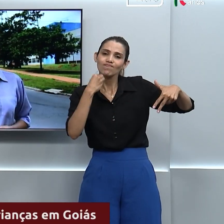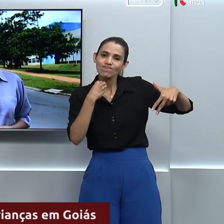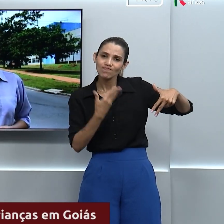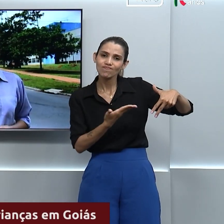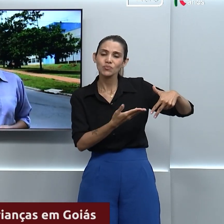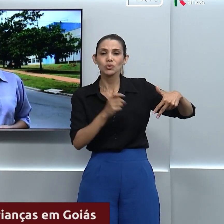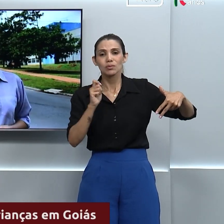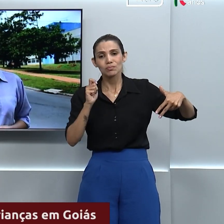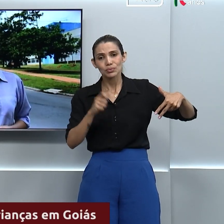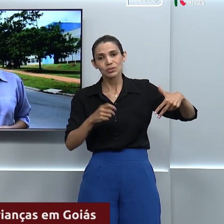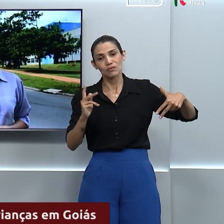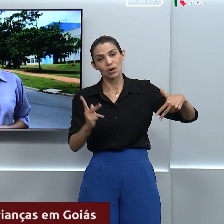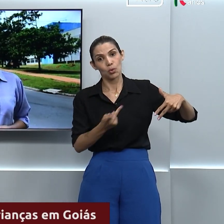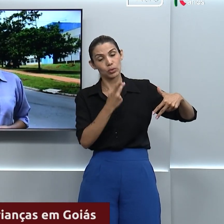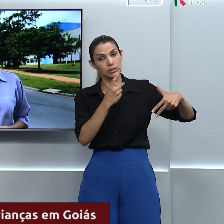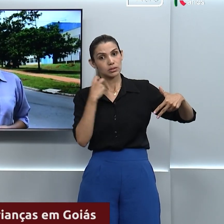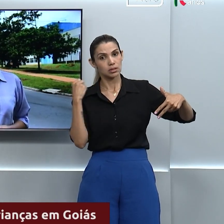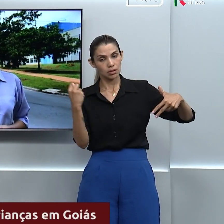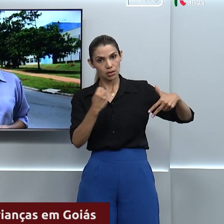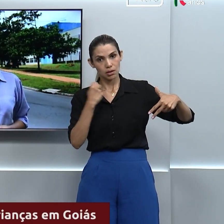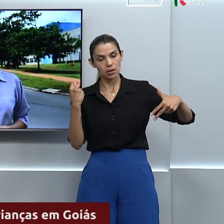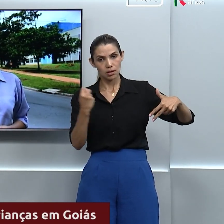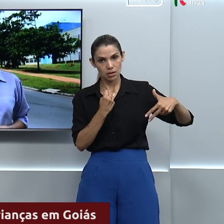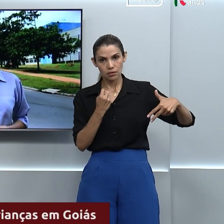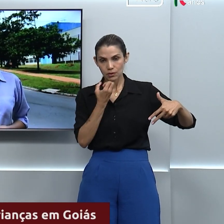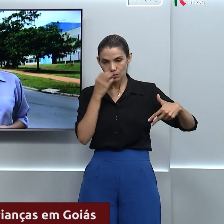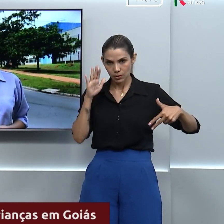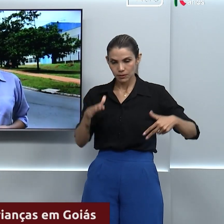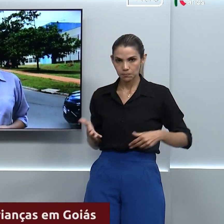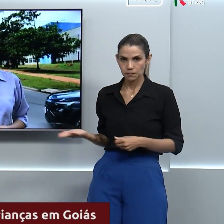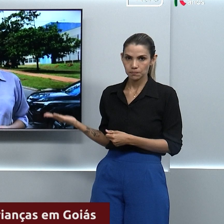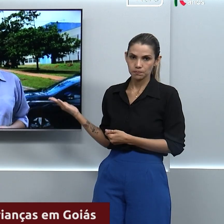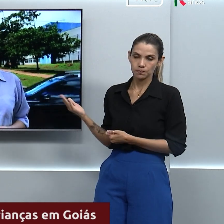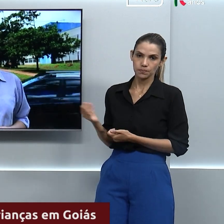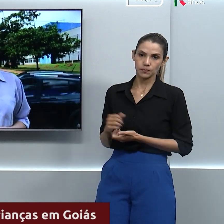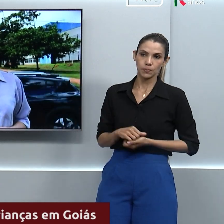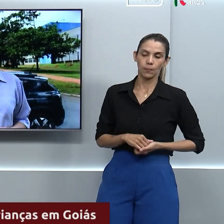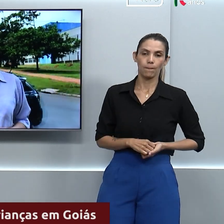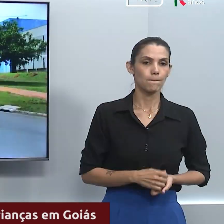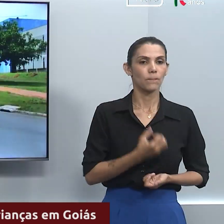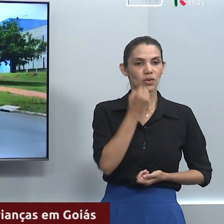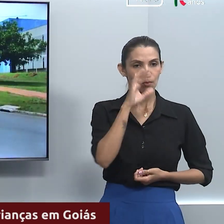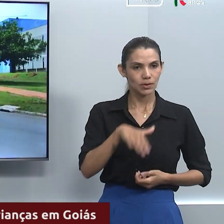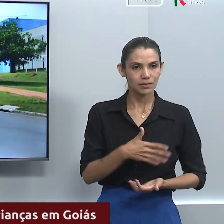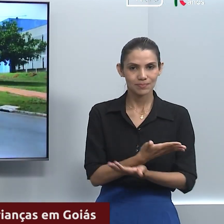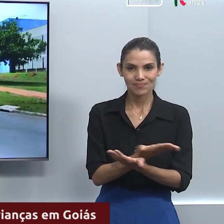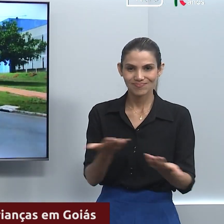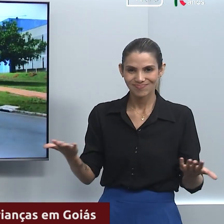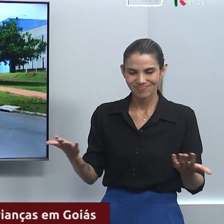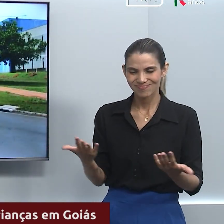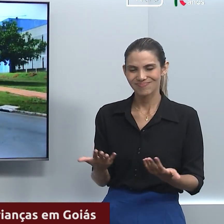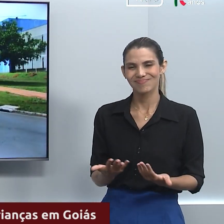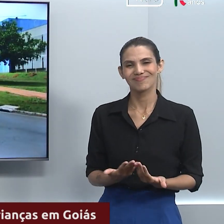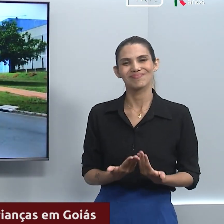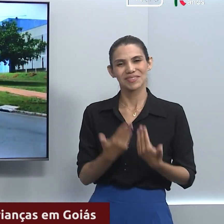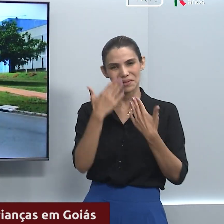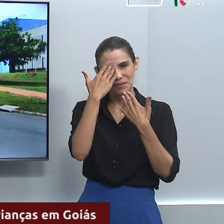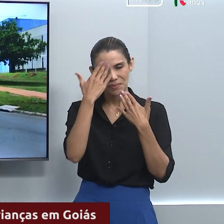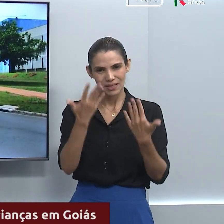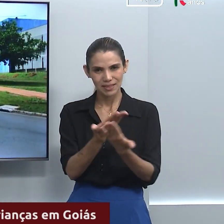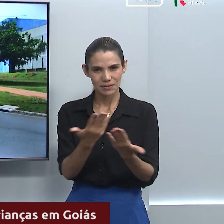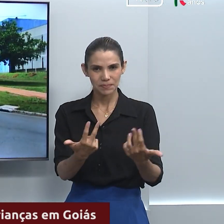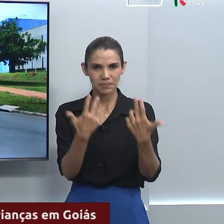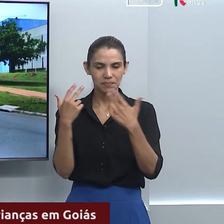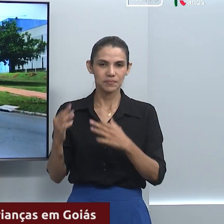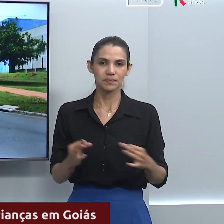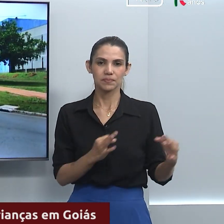aí de forma mais severa desses acidentes. Boa tarde. Boa tarde a todos, sou eu quem agradece a honra de falar com os nossos